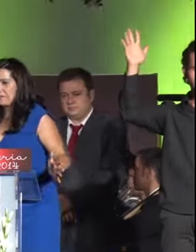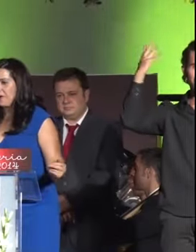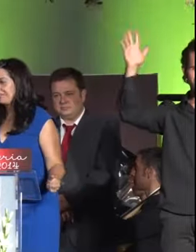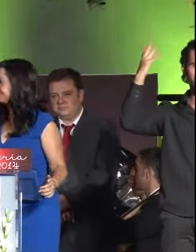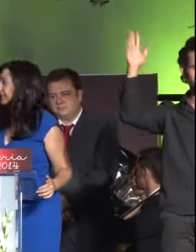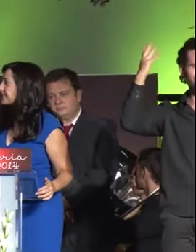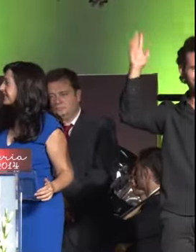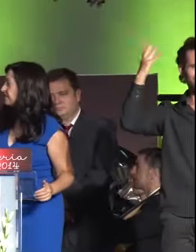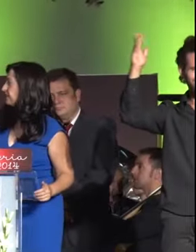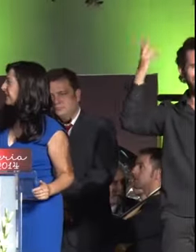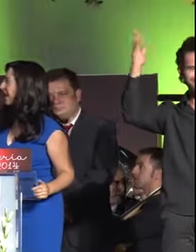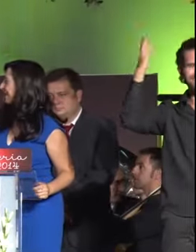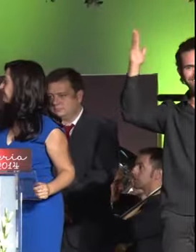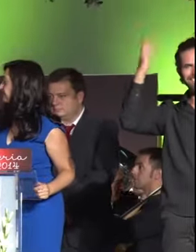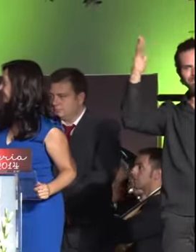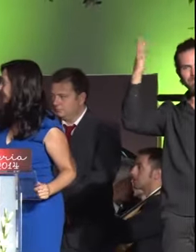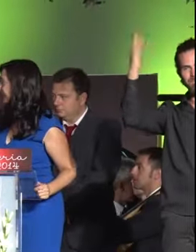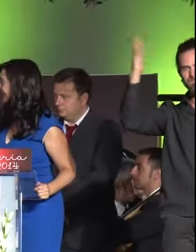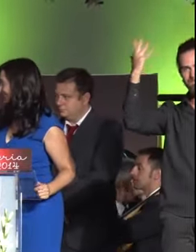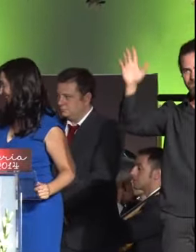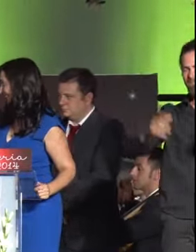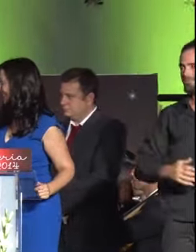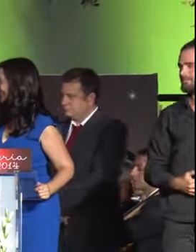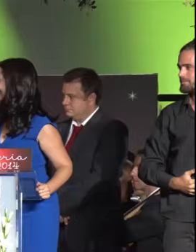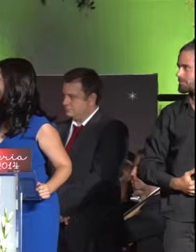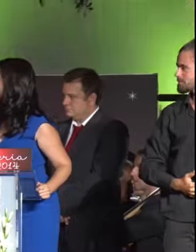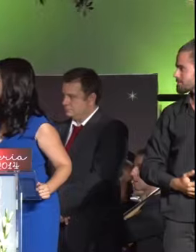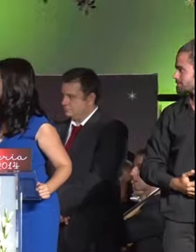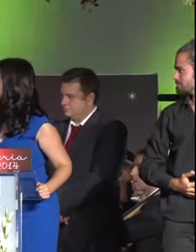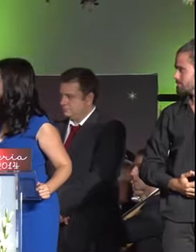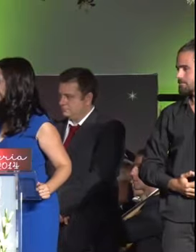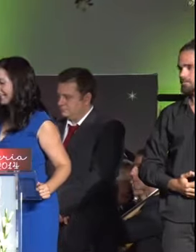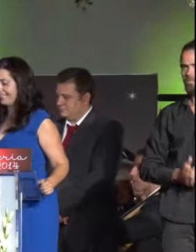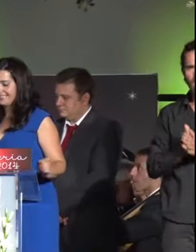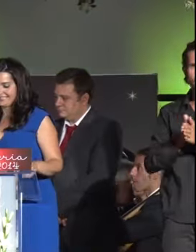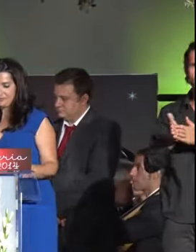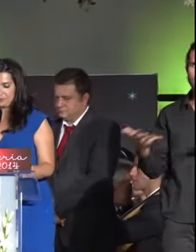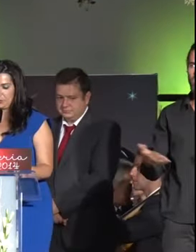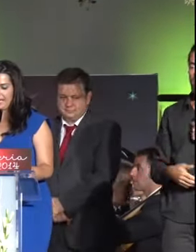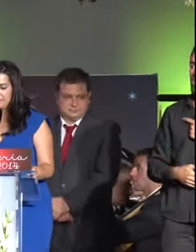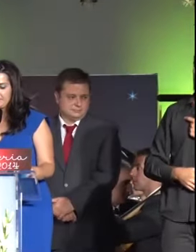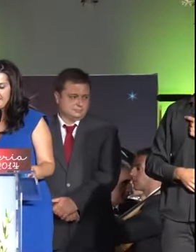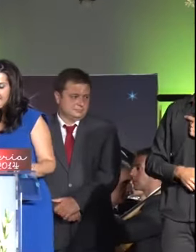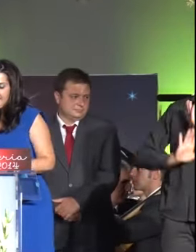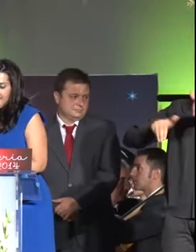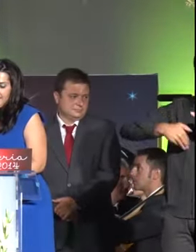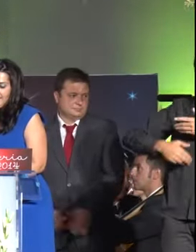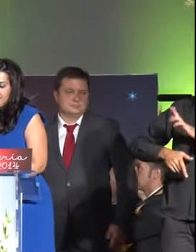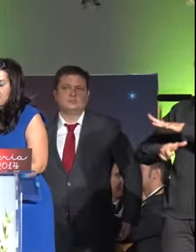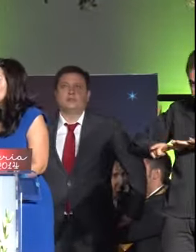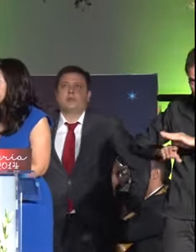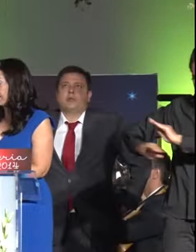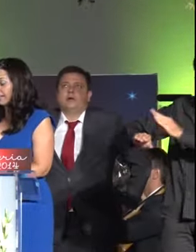¡Qué ánimo! ¿Podéis volver a vuestro sitio? Gracias. Podéis colocaros ya en vuestro lugar.